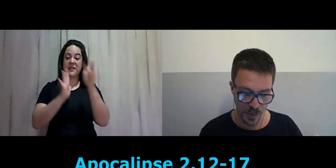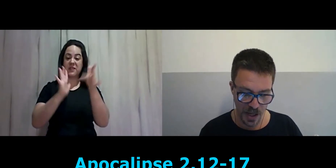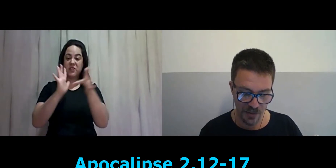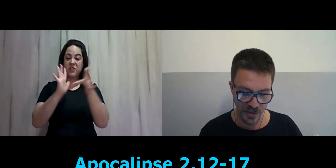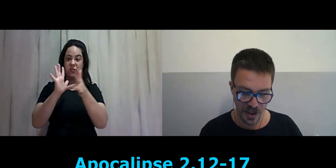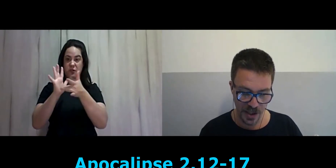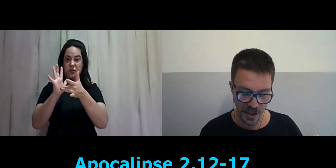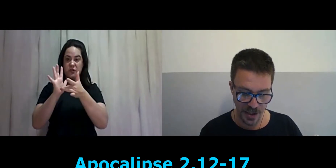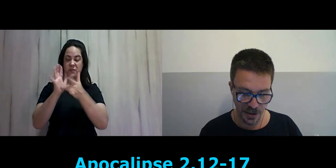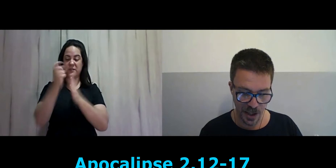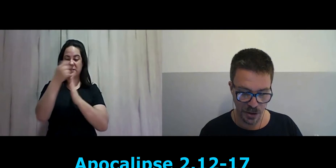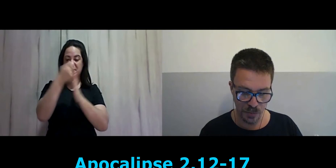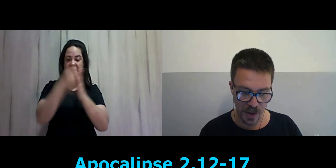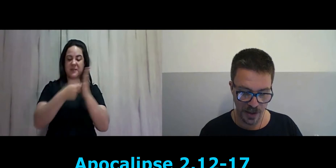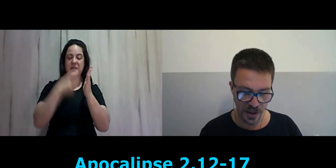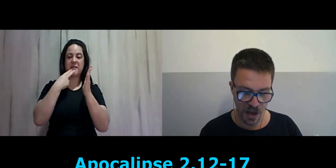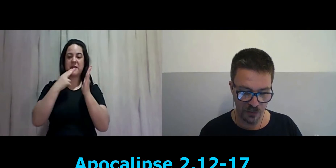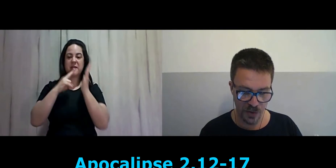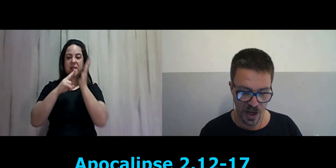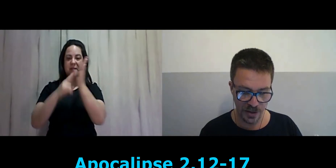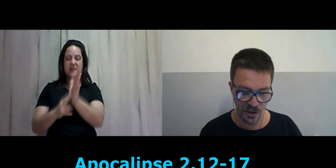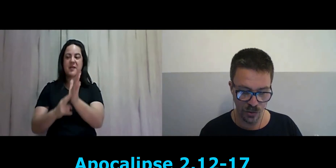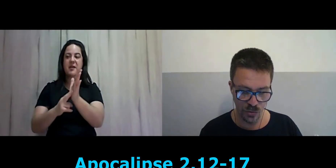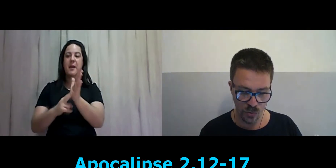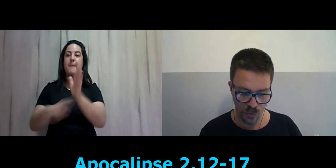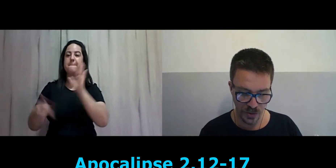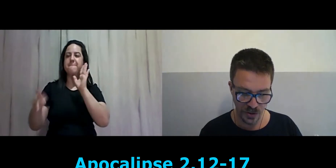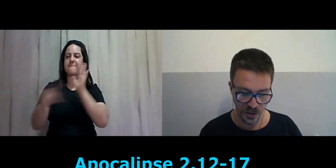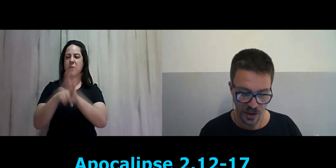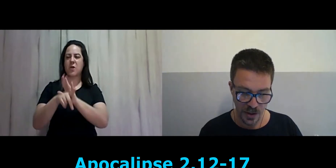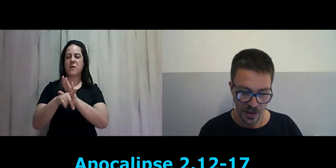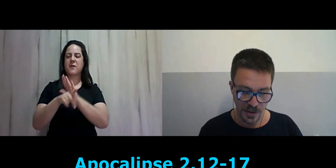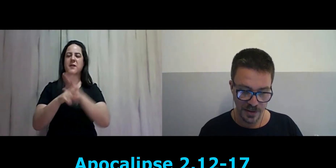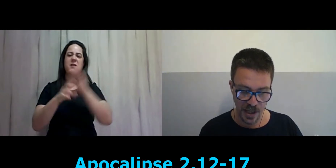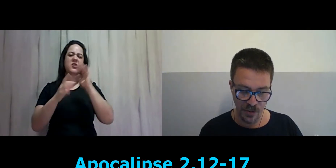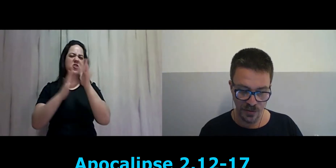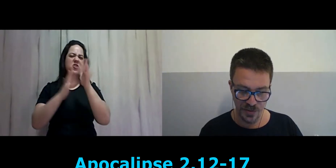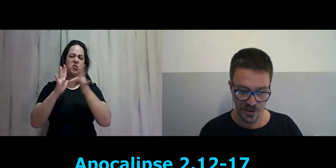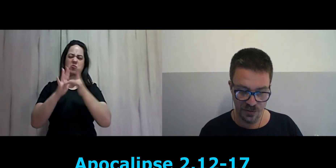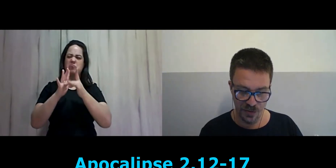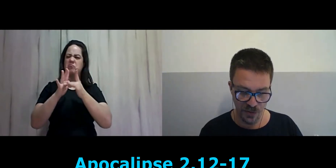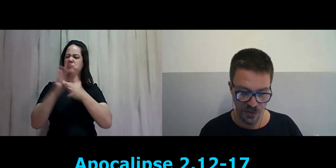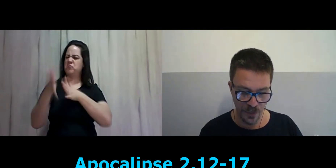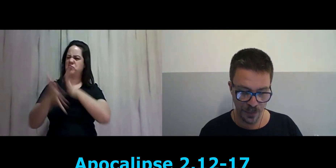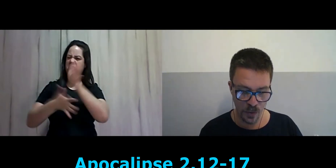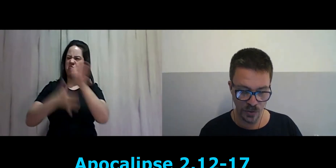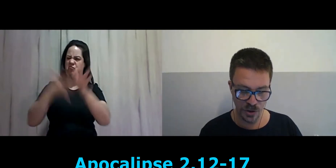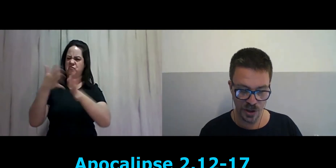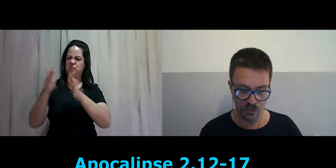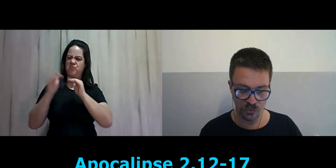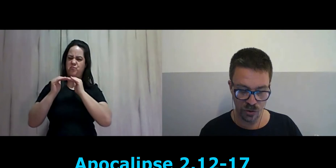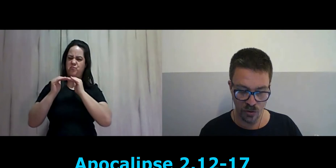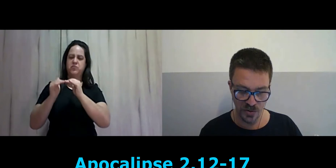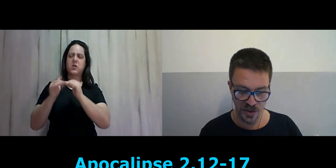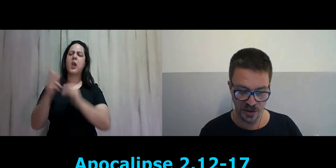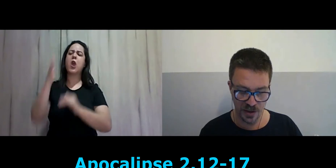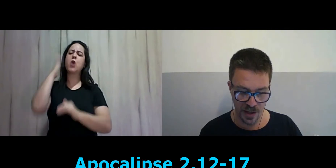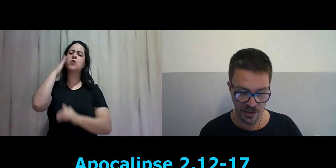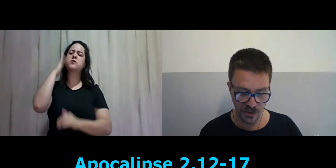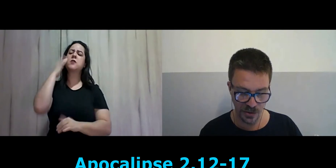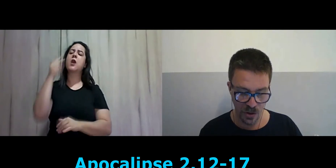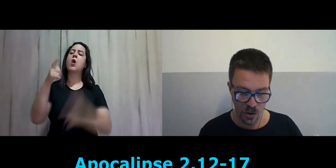estas são as palavras daquele que tem a espada afiada de dois gumes. Sei onde você vive, onde está o trono